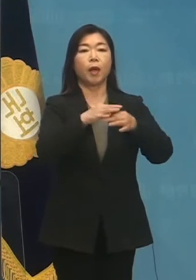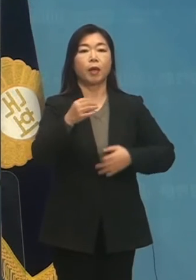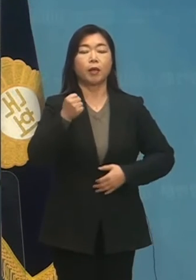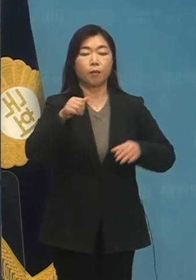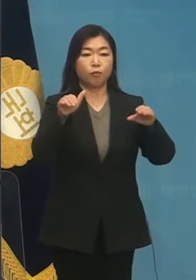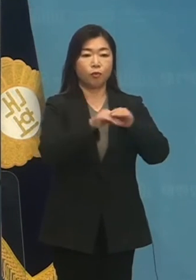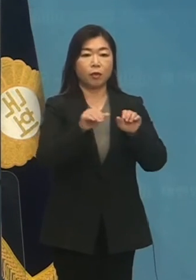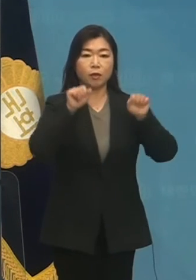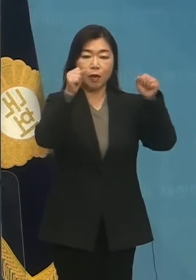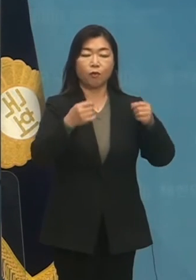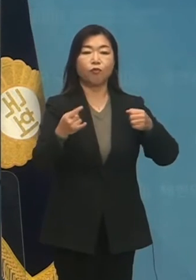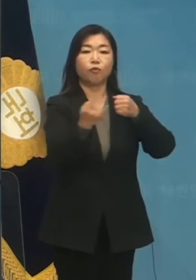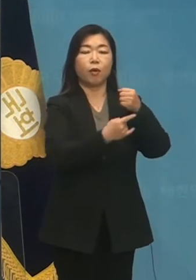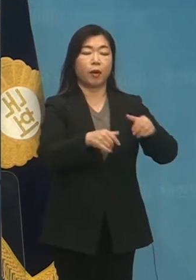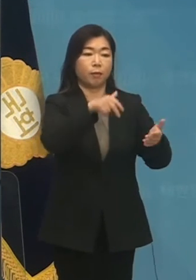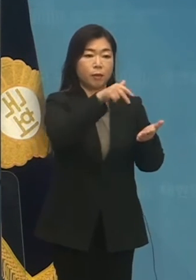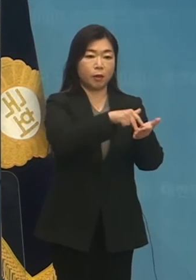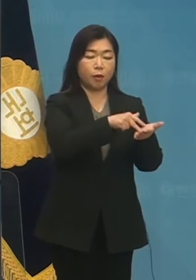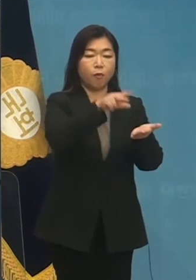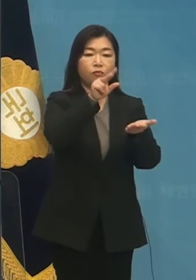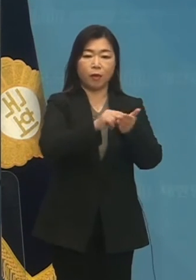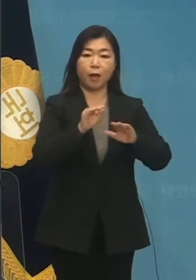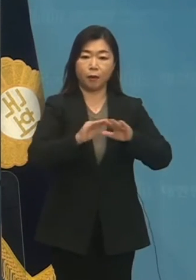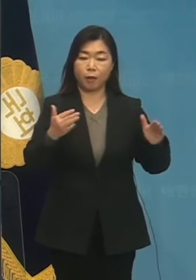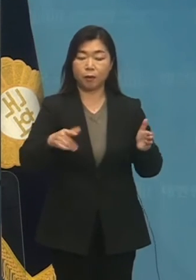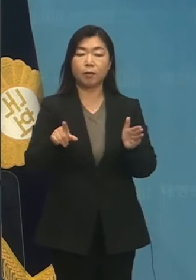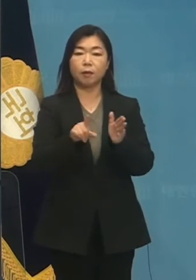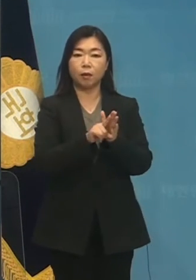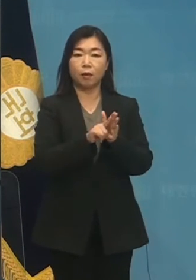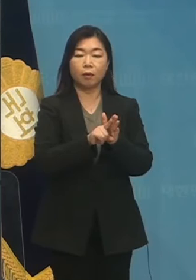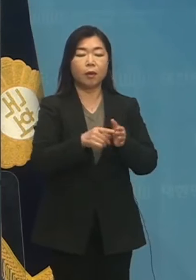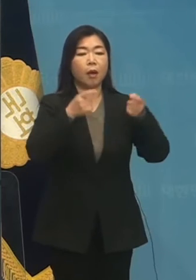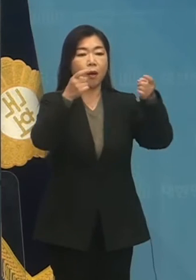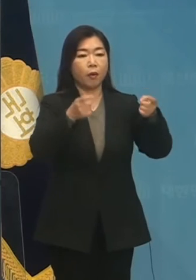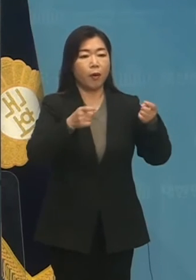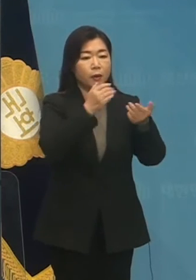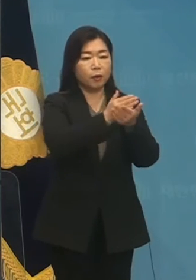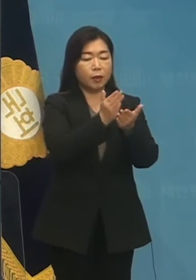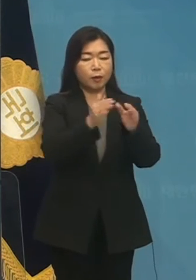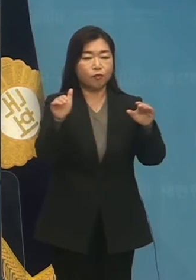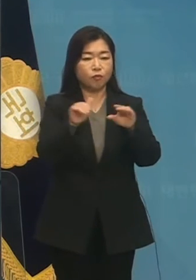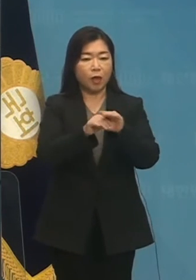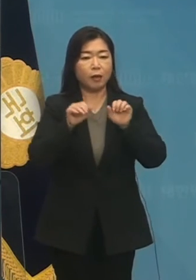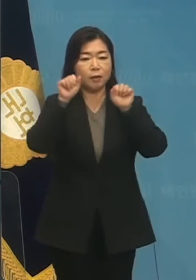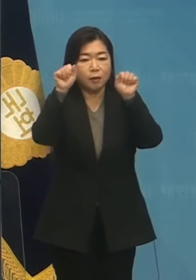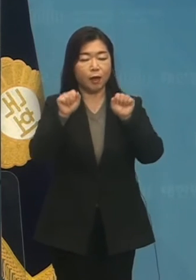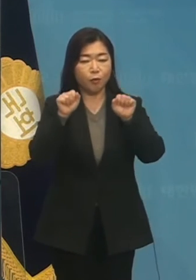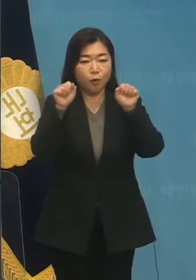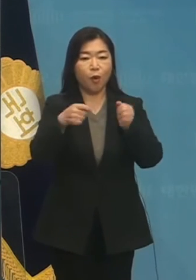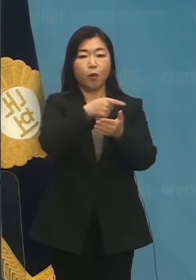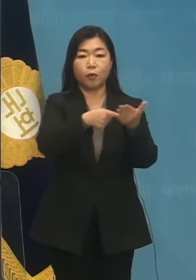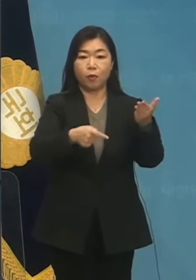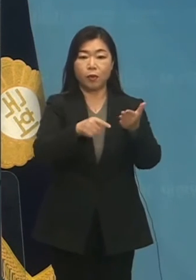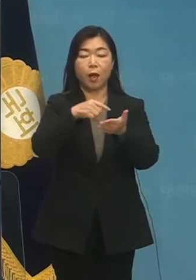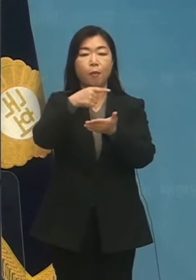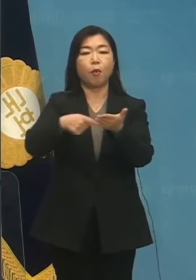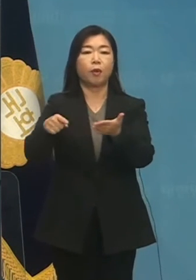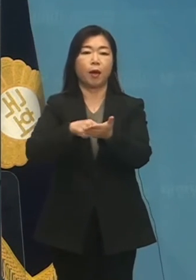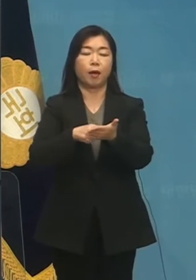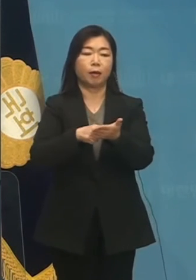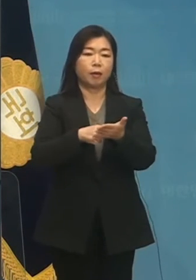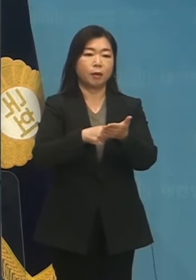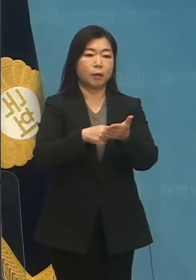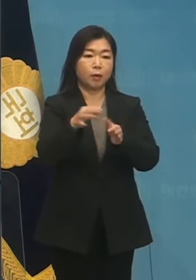국민의힘 문체위에서는 이 문제를 해결하고자 여행업 등 문화체육 관광 분야의 손실보상